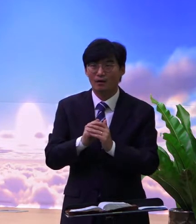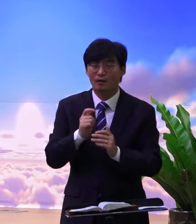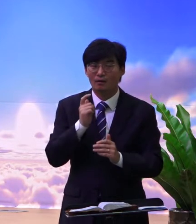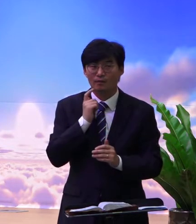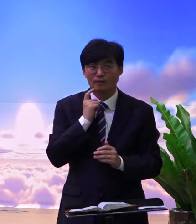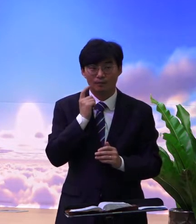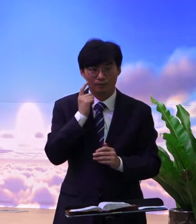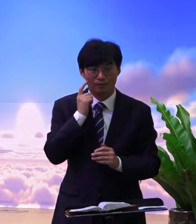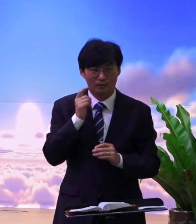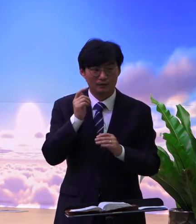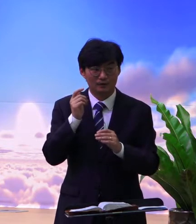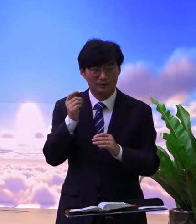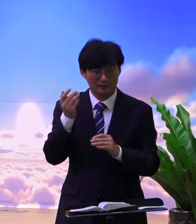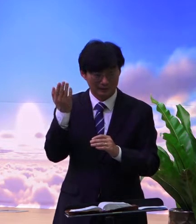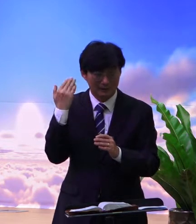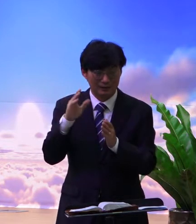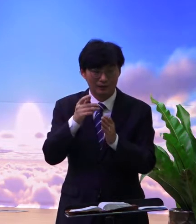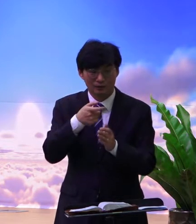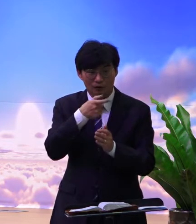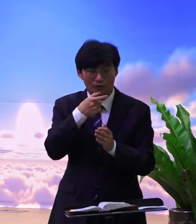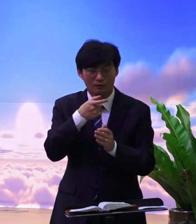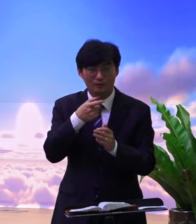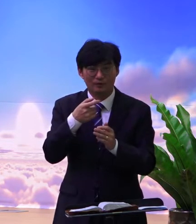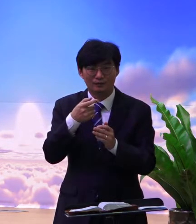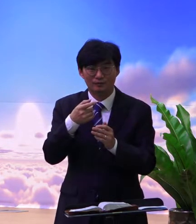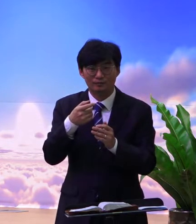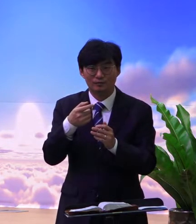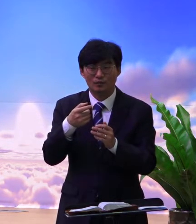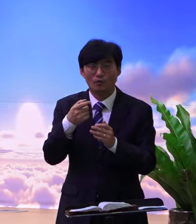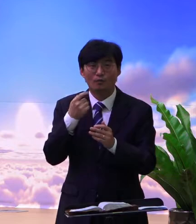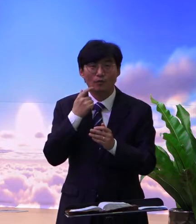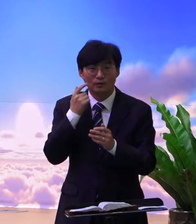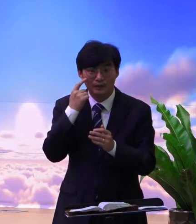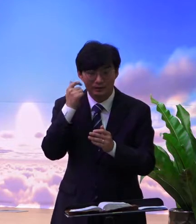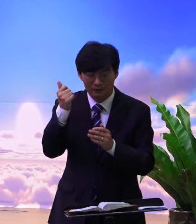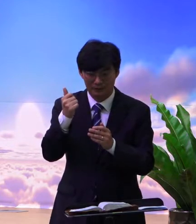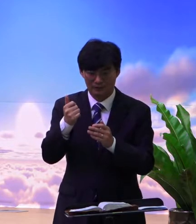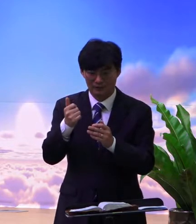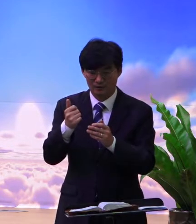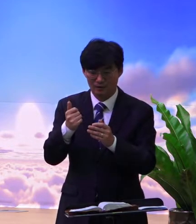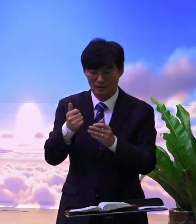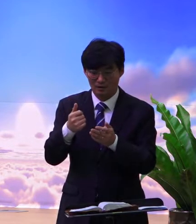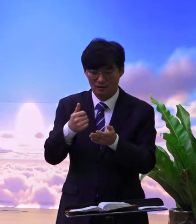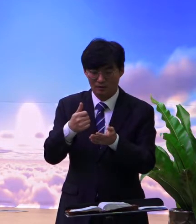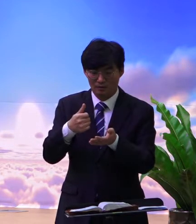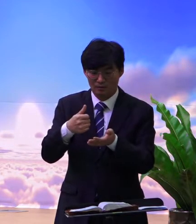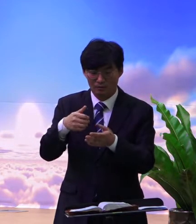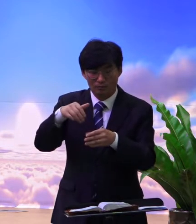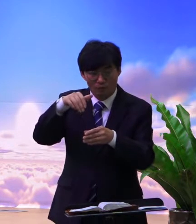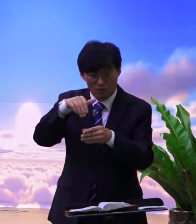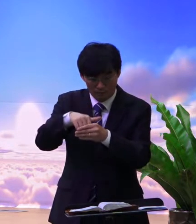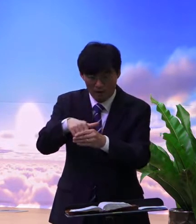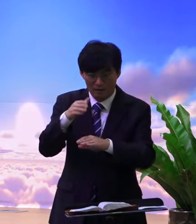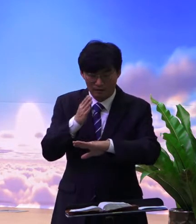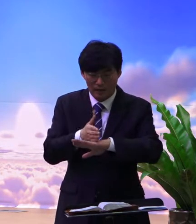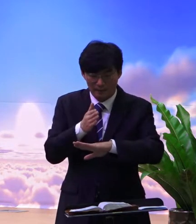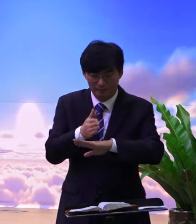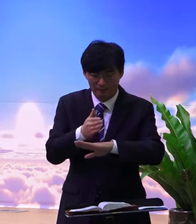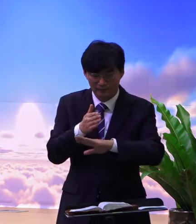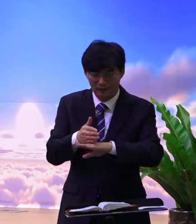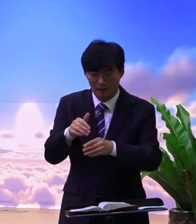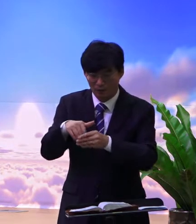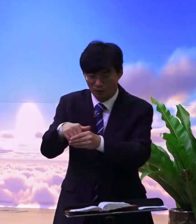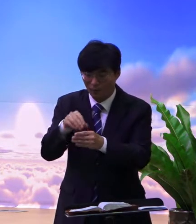목사님께서 하나님께 드린 헌금 봉투인데 유리함 속에 있습니다. 감사 헌금